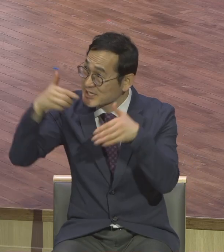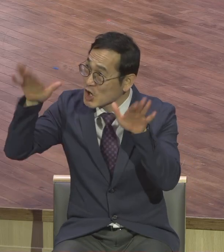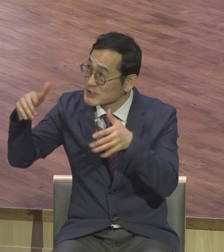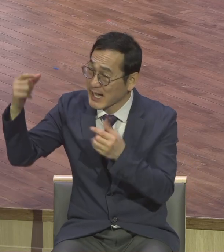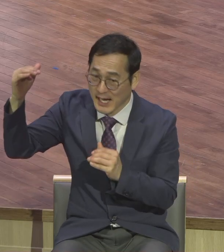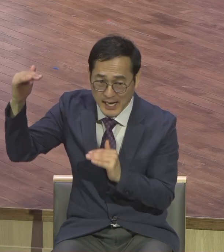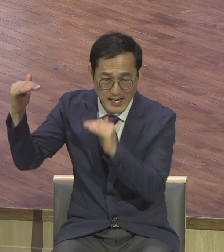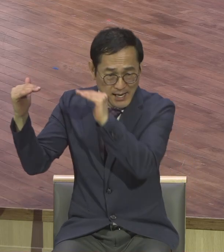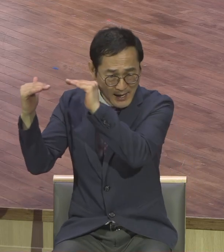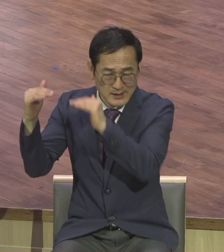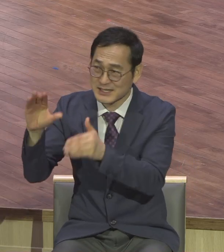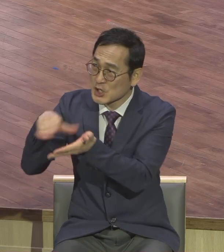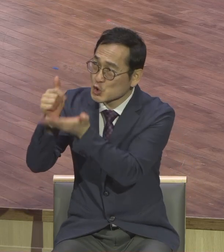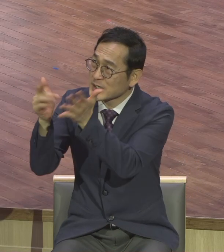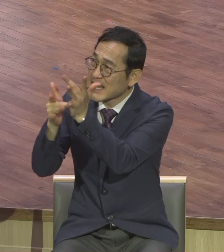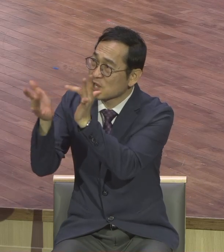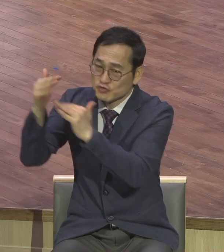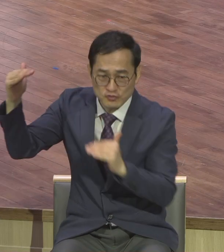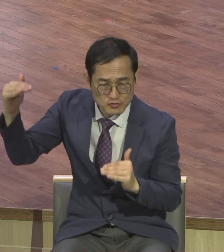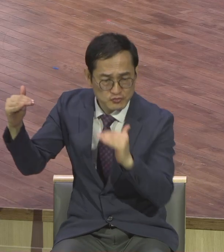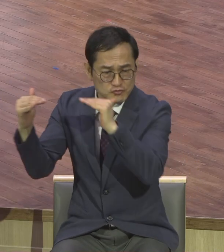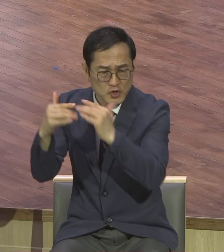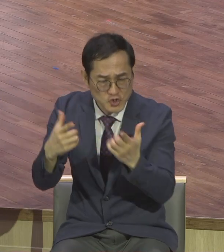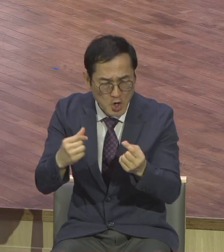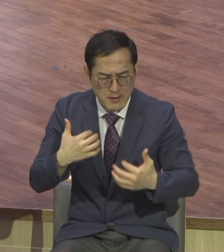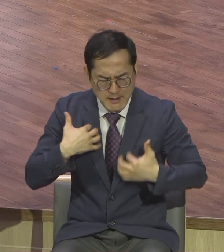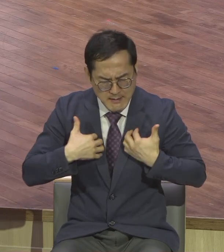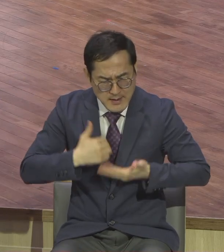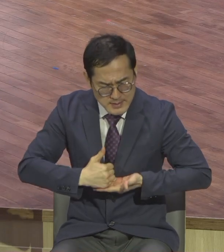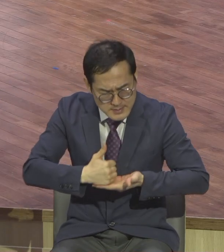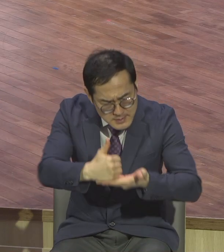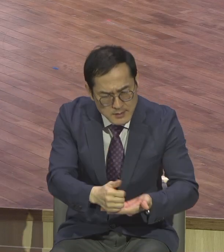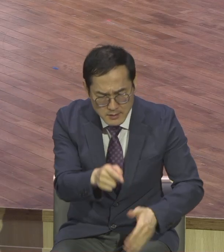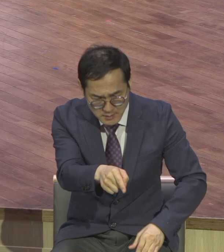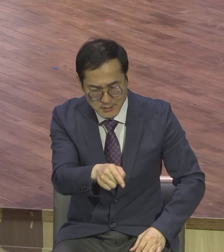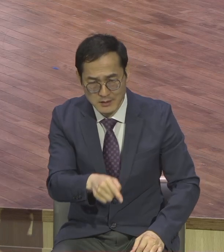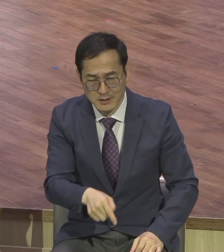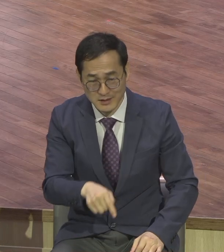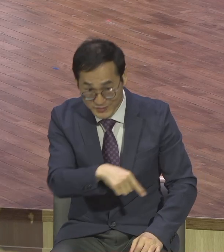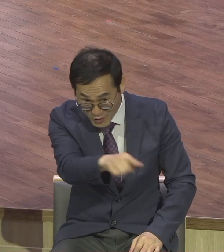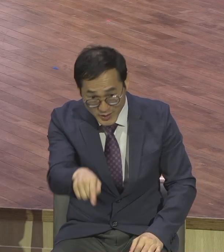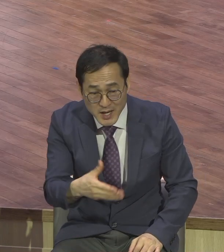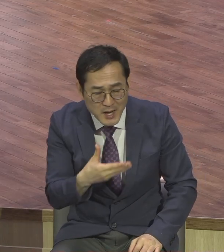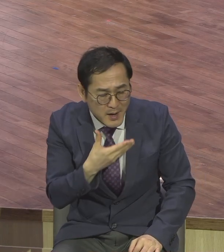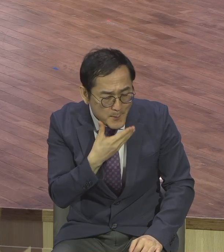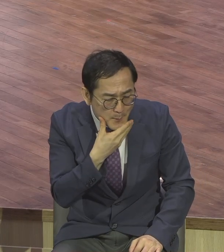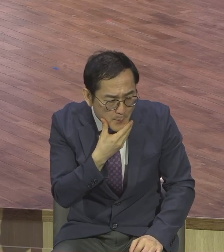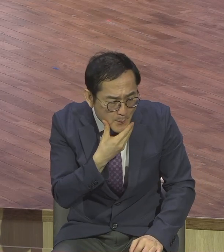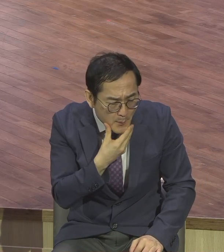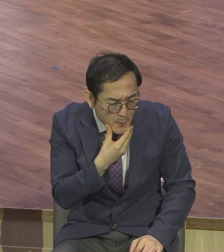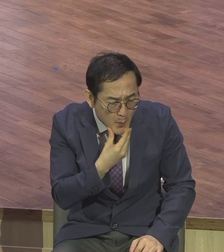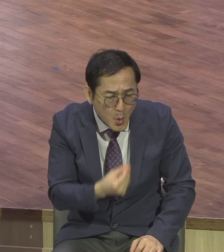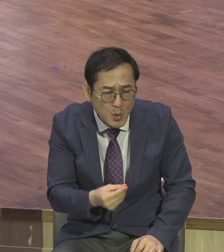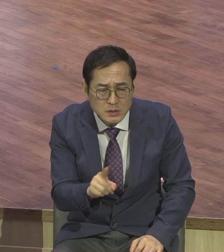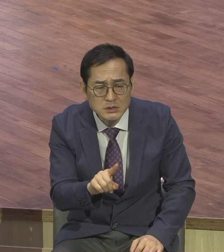같이 또는 그리스도 예수와 같이 영접하였도다. 너희의 복이 지금 어디 있느냐? 내가 너희에게